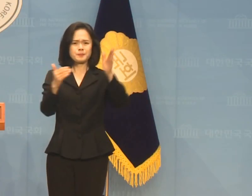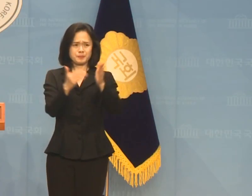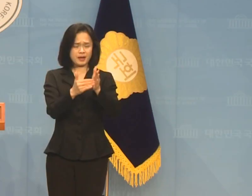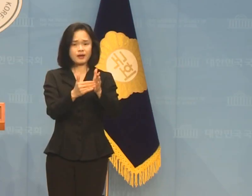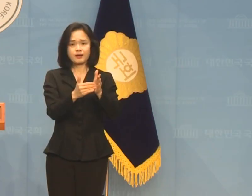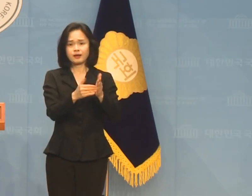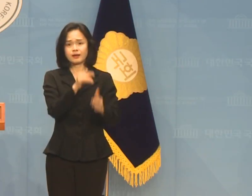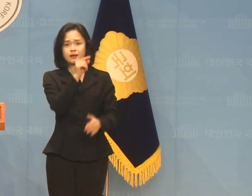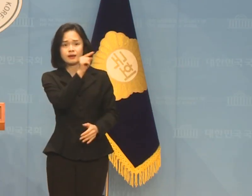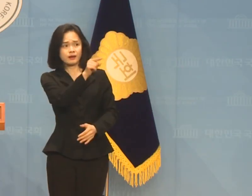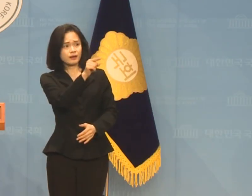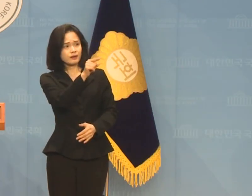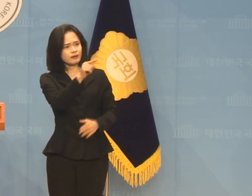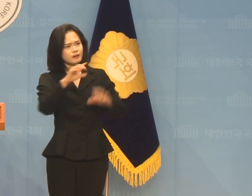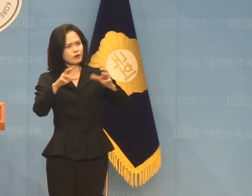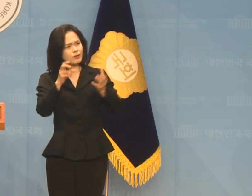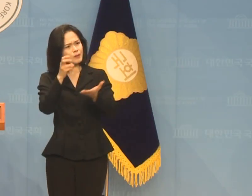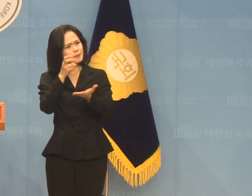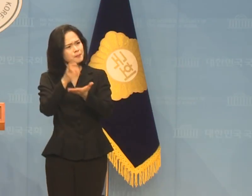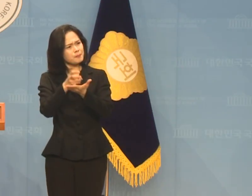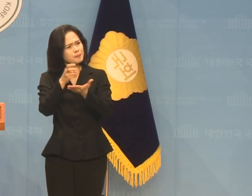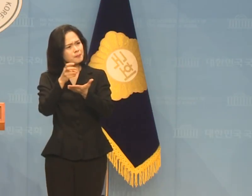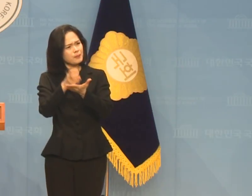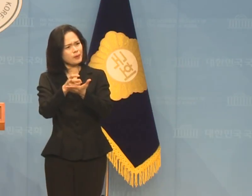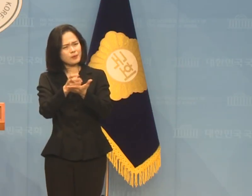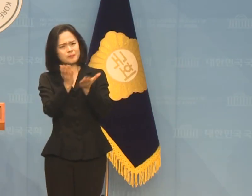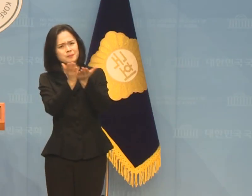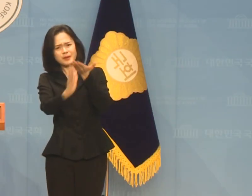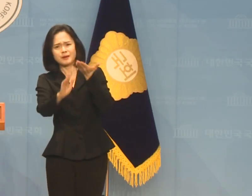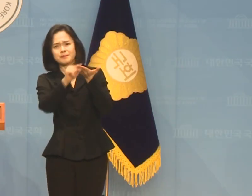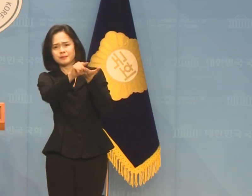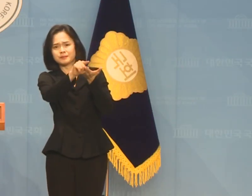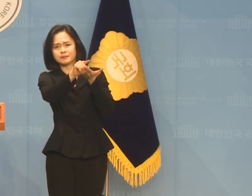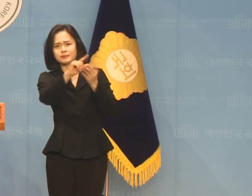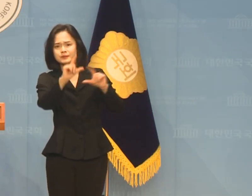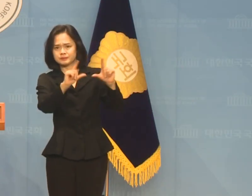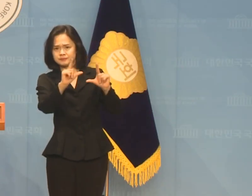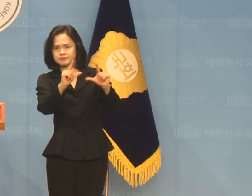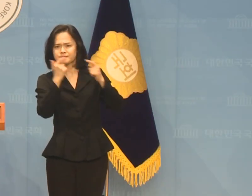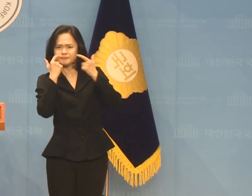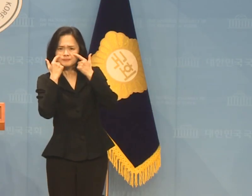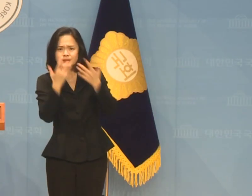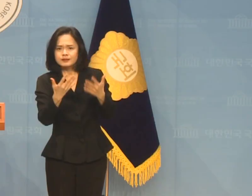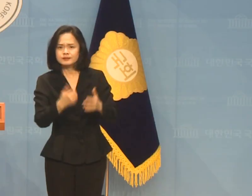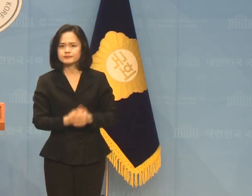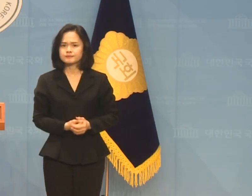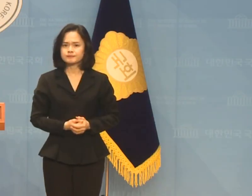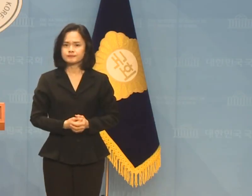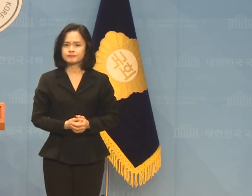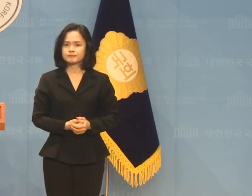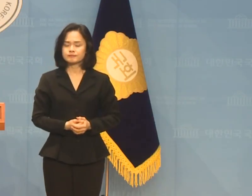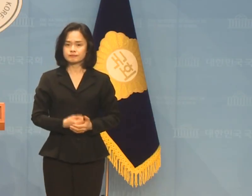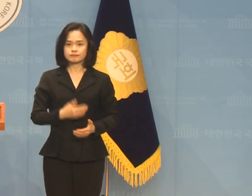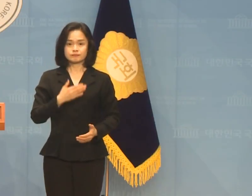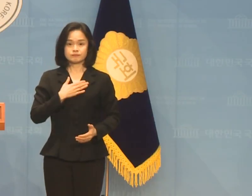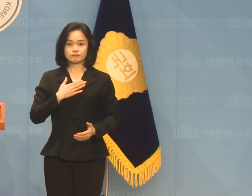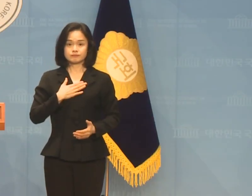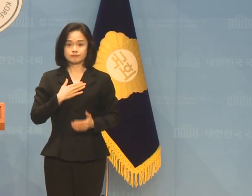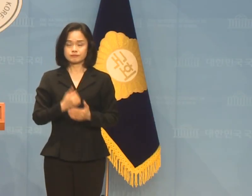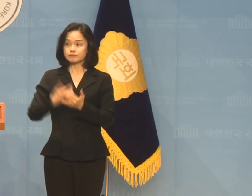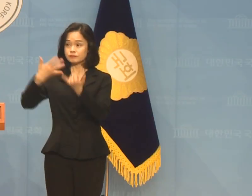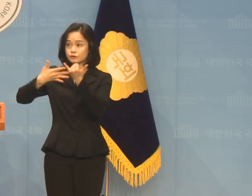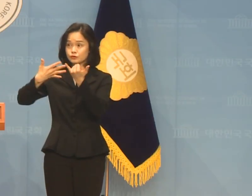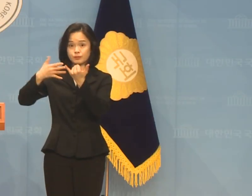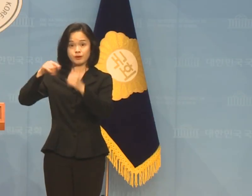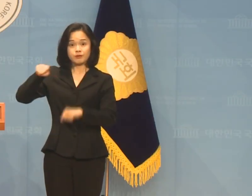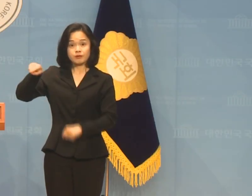세력 맞지 않습니까? 저는 내란 선전죄로 고발된